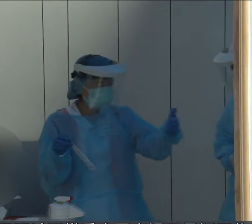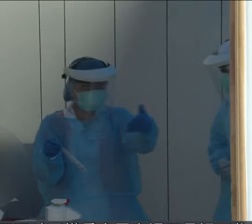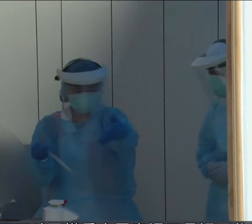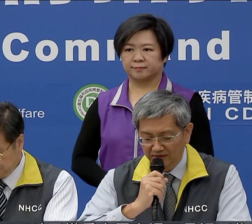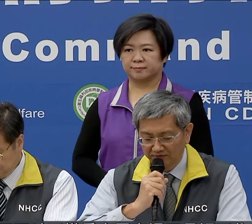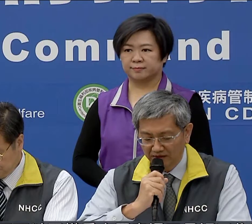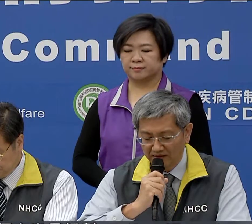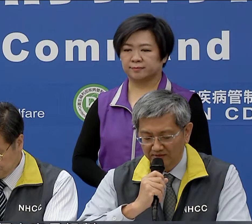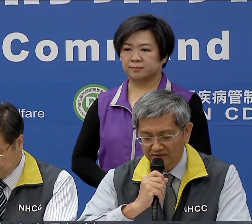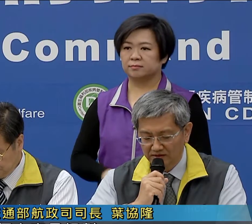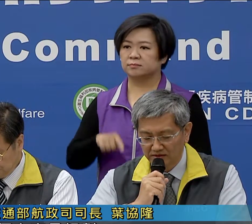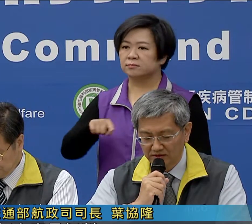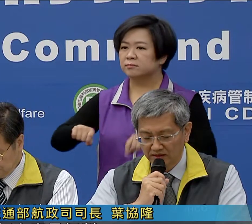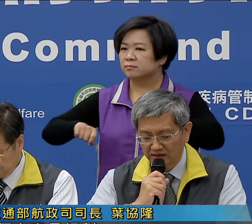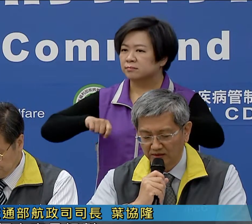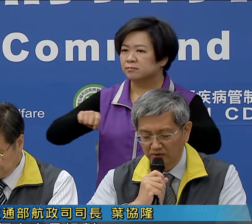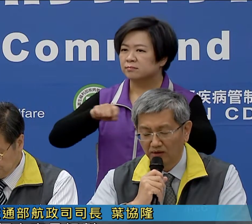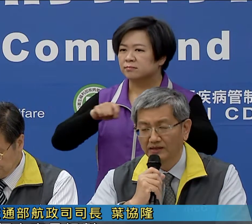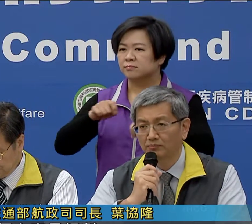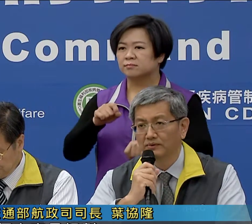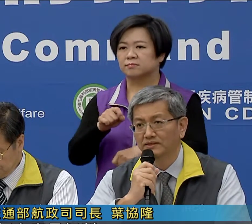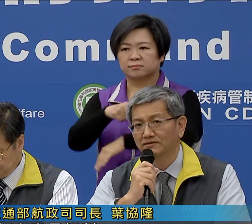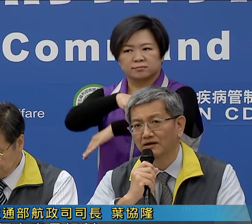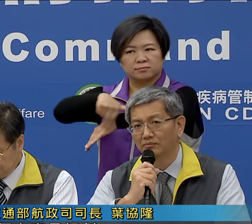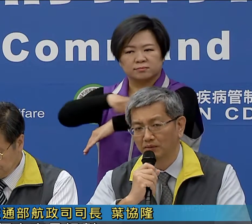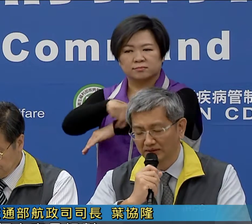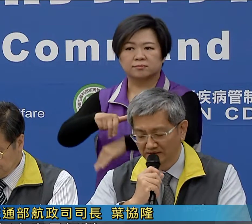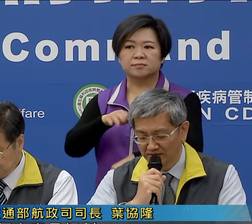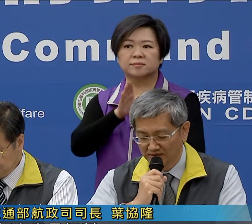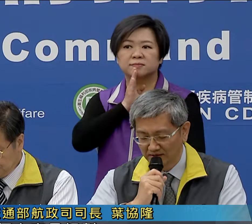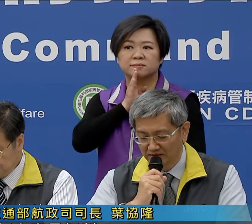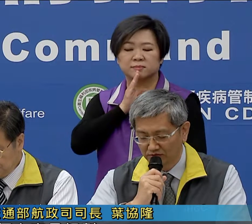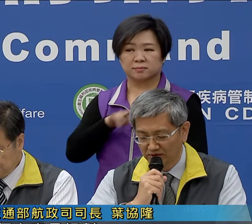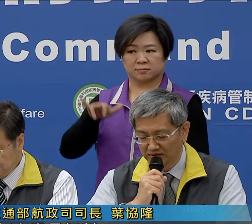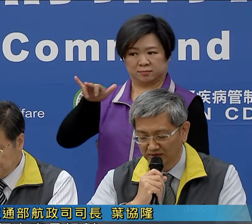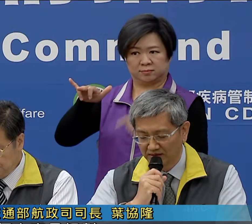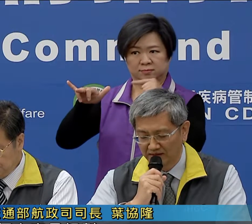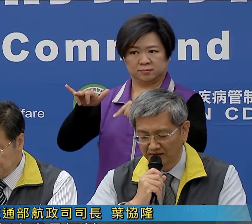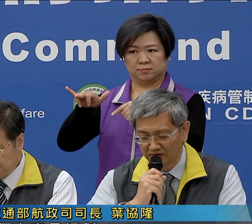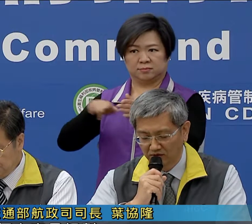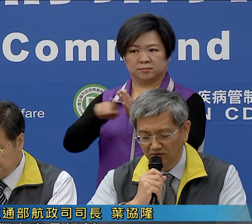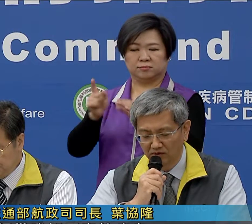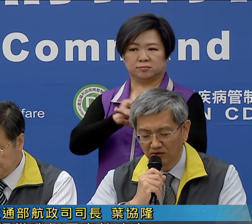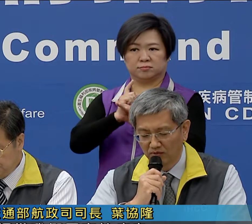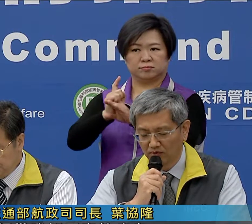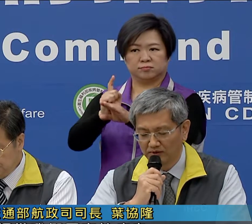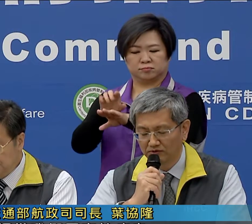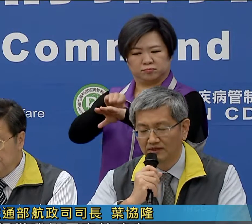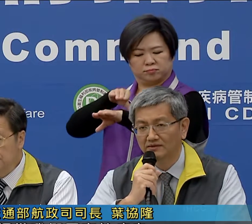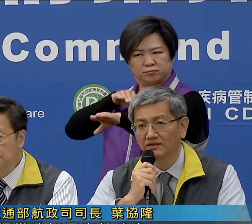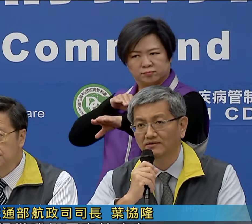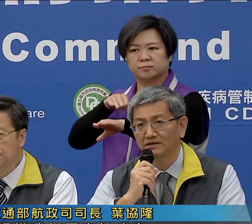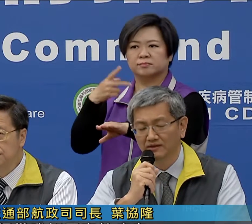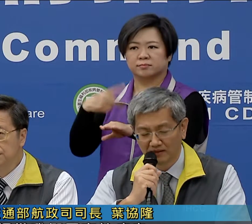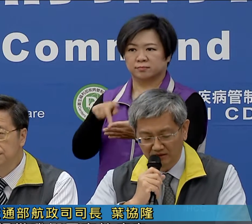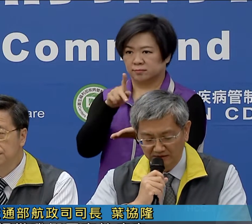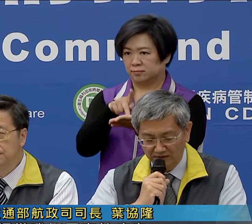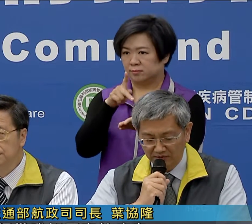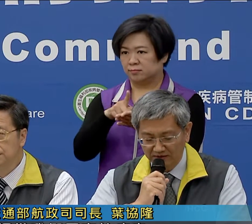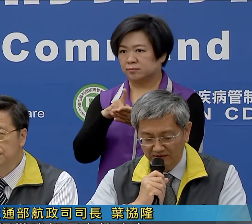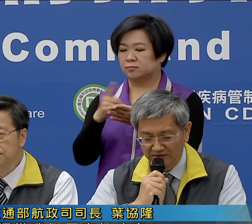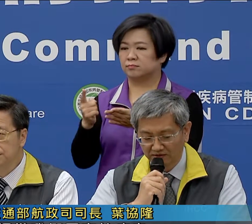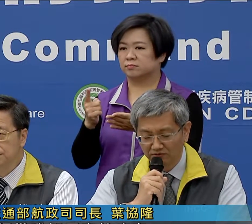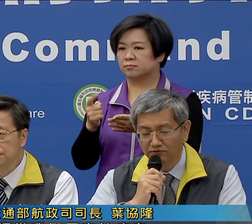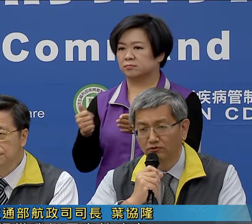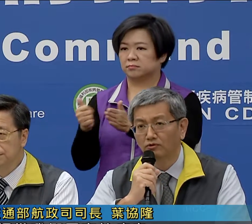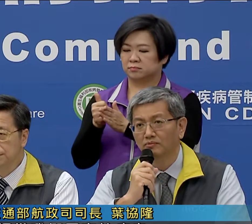罚款。 这个方案是规划以机场的排班计程车跟租赁车来提供我们居家检疫者点